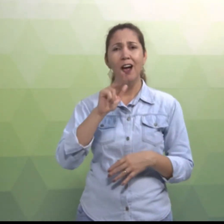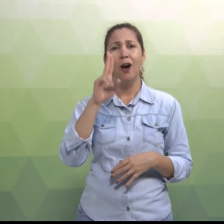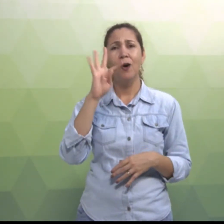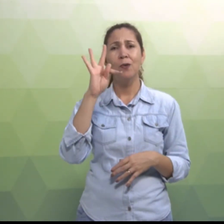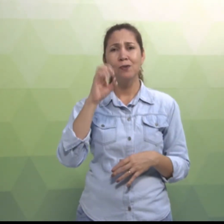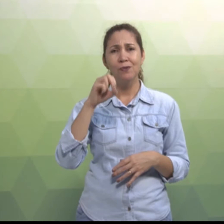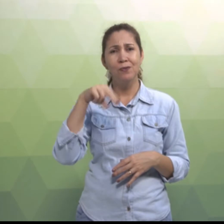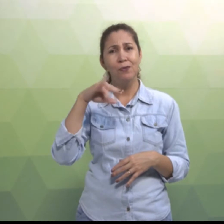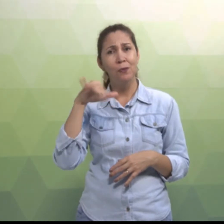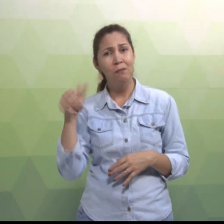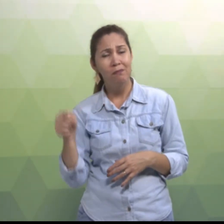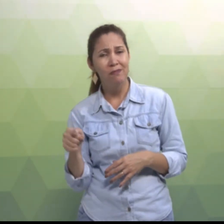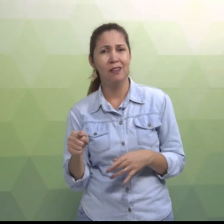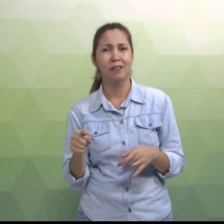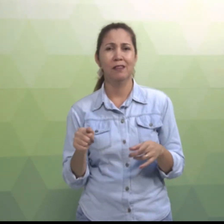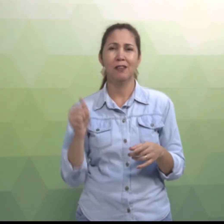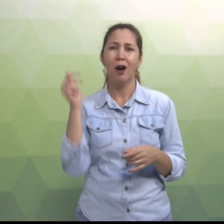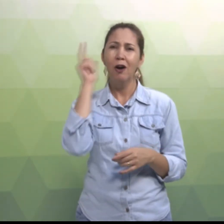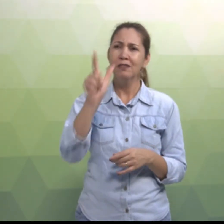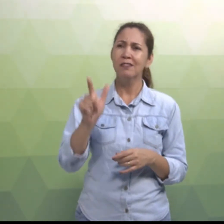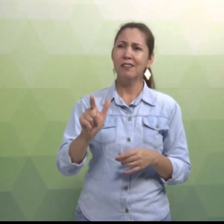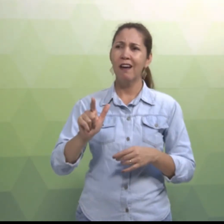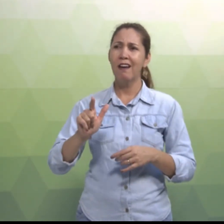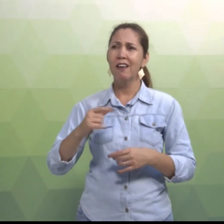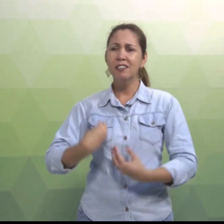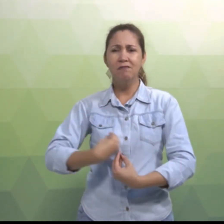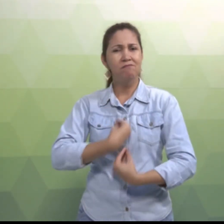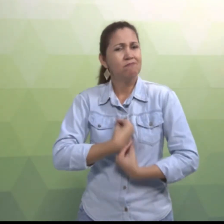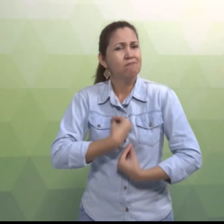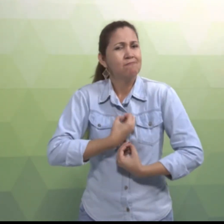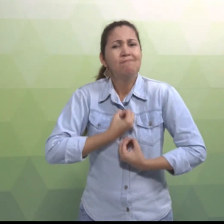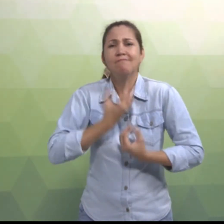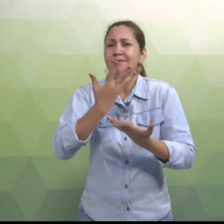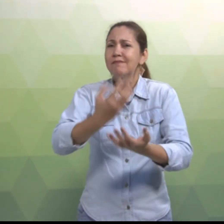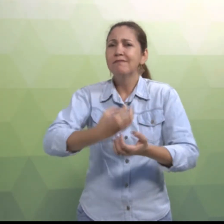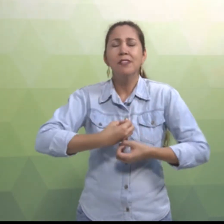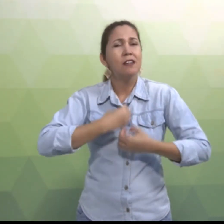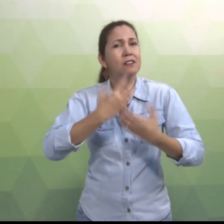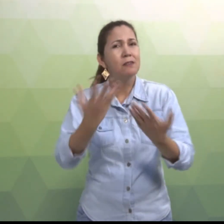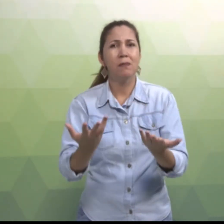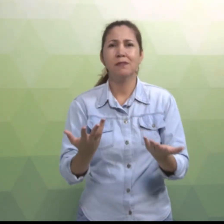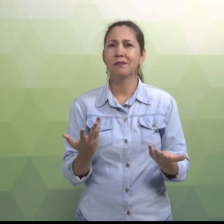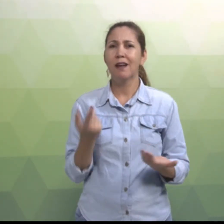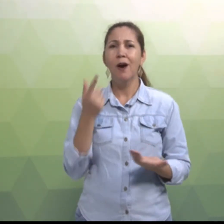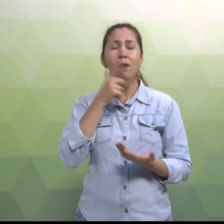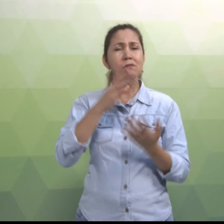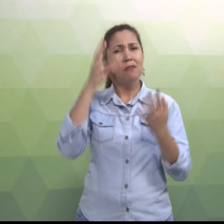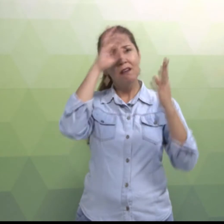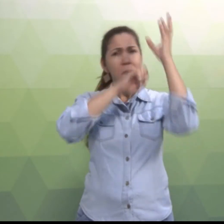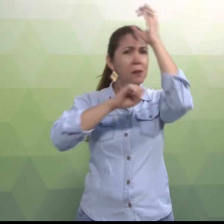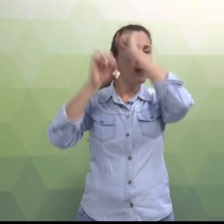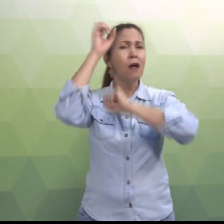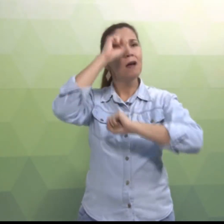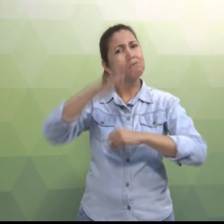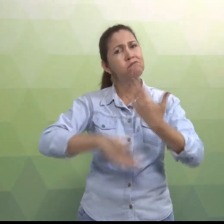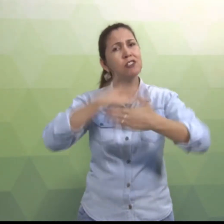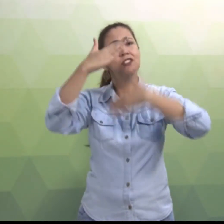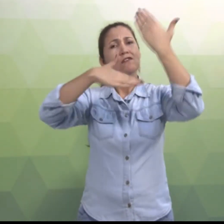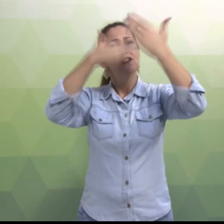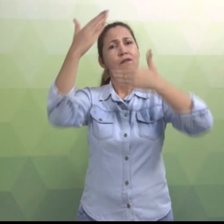para que ele consiga a sua autonomia, para que ele consiga se expressar, para que ele consiga se aprender